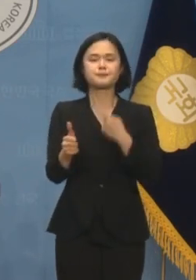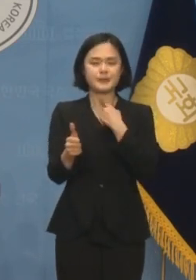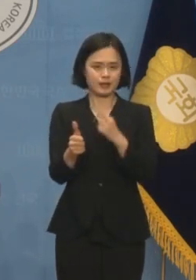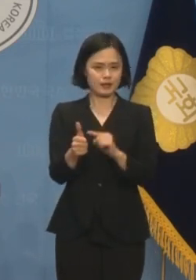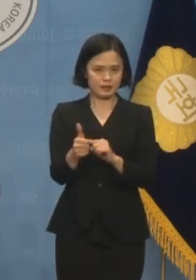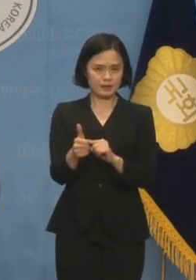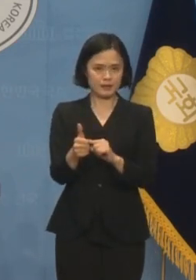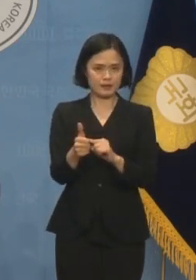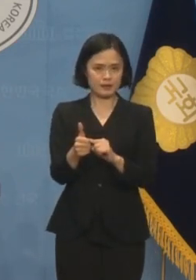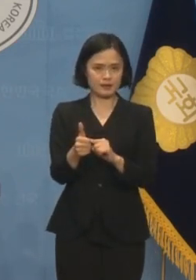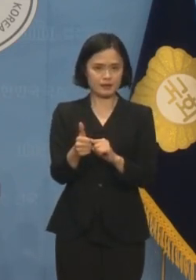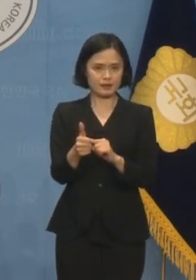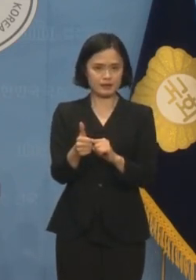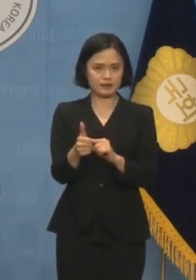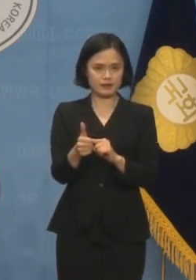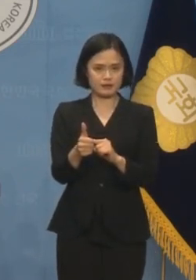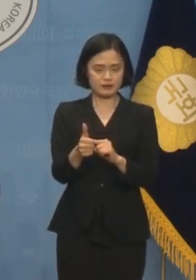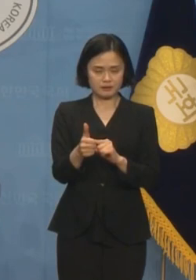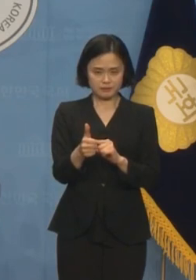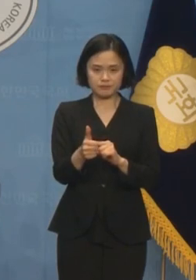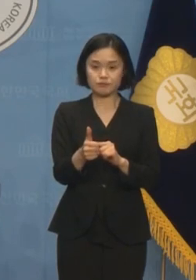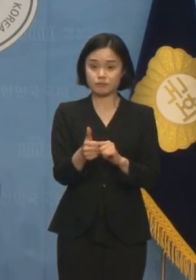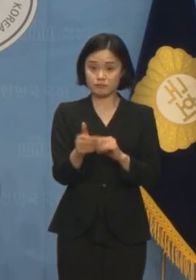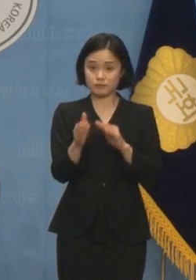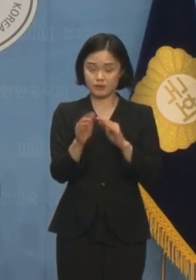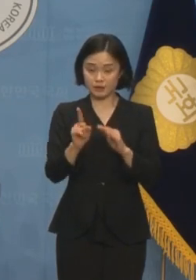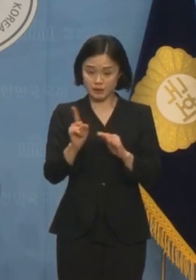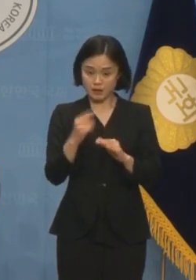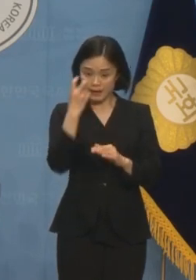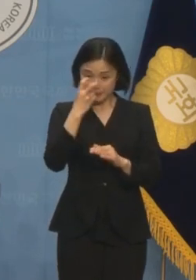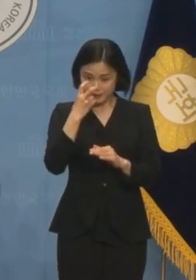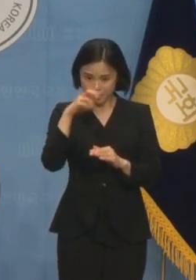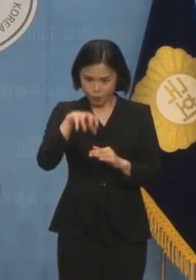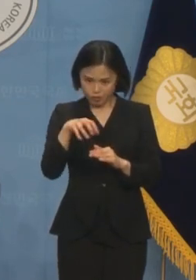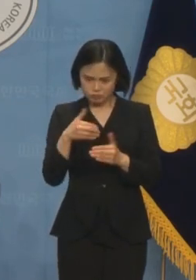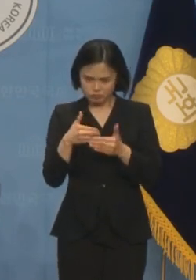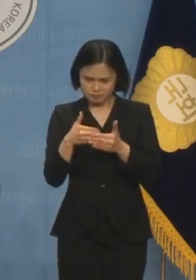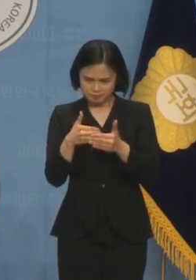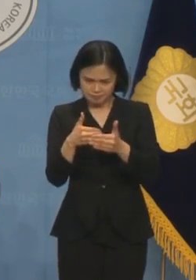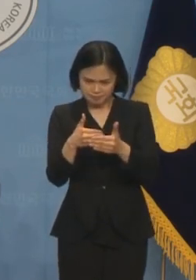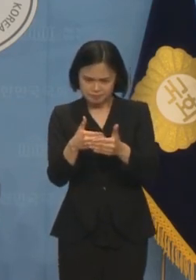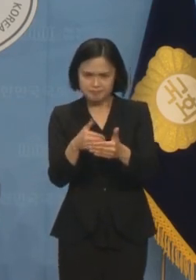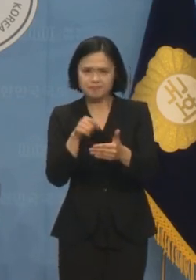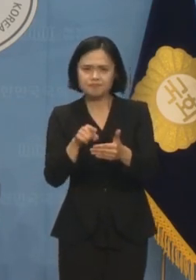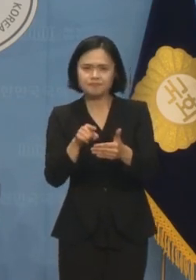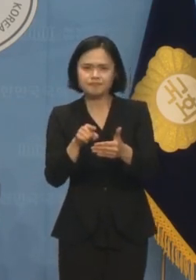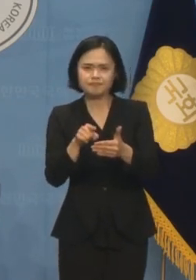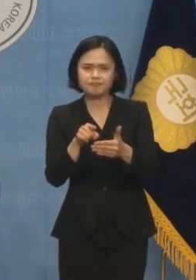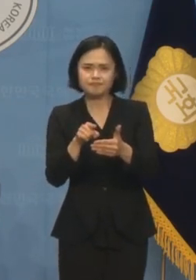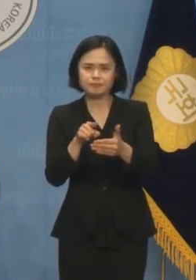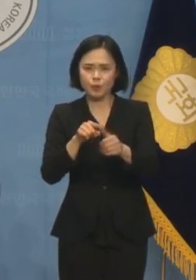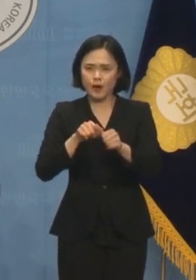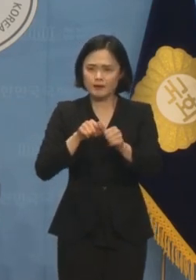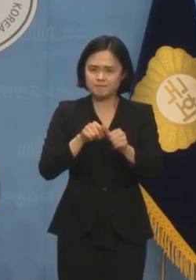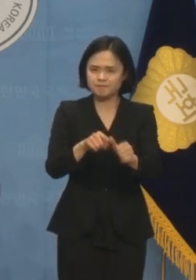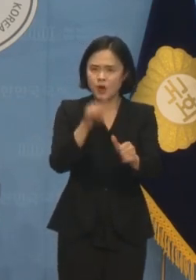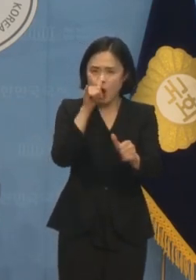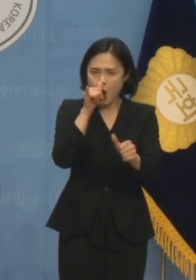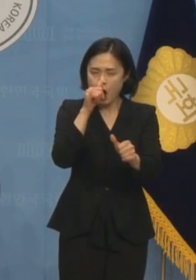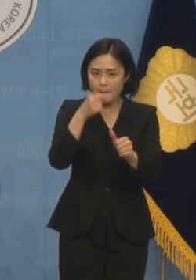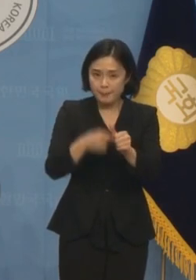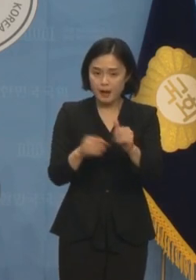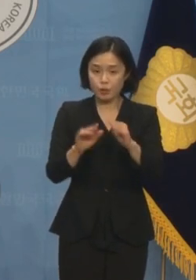감사원의 무리한 감사를 시작으로 이번 대법원 무죄 확정 판결에 이르기까지 공무원들은 수년간 큰